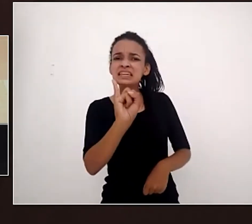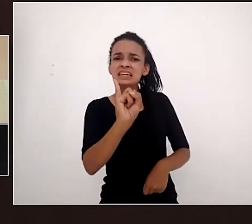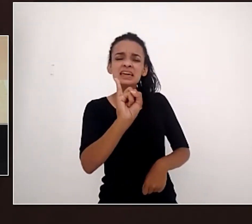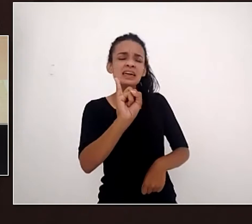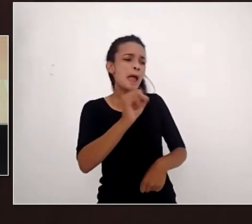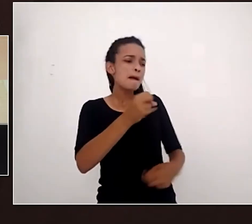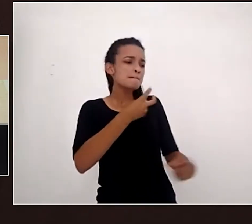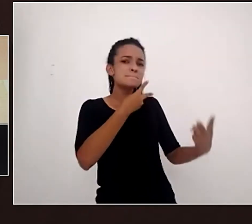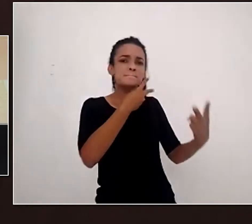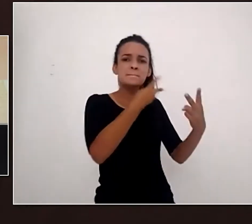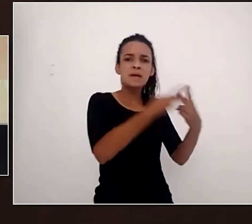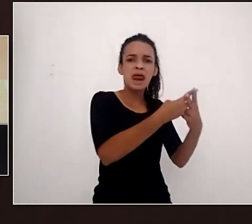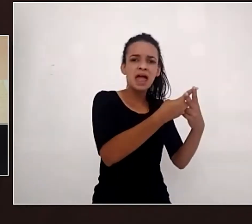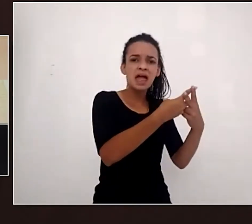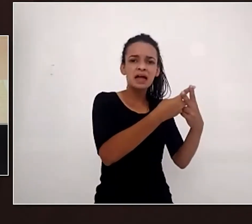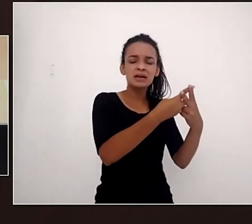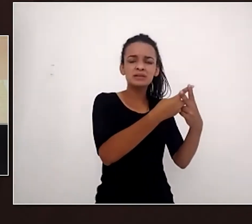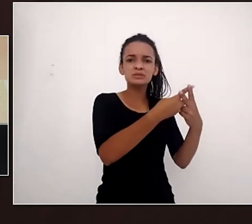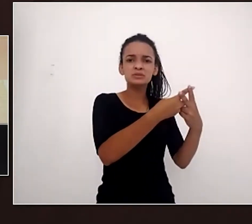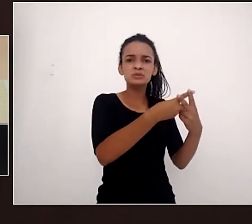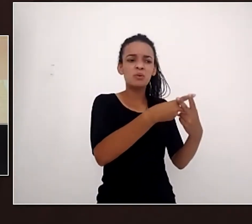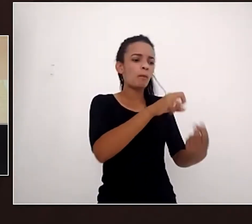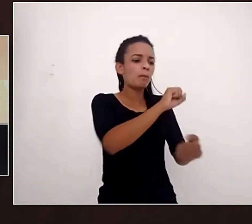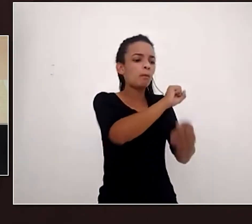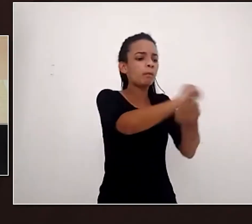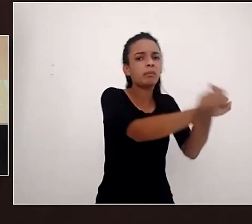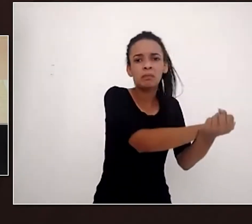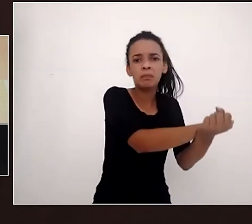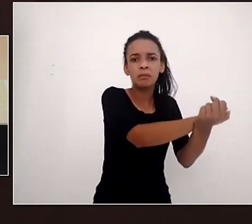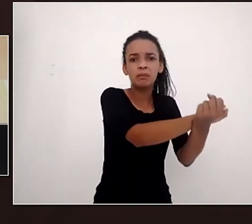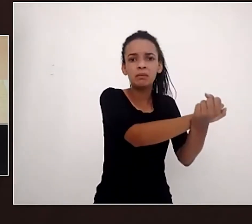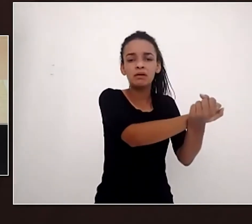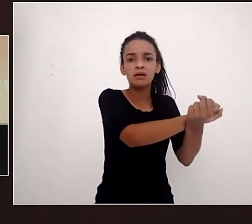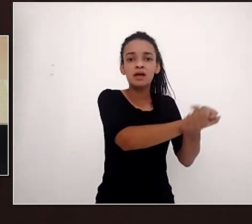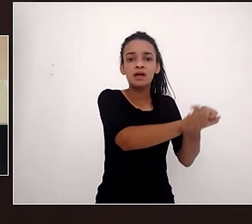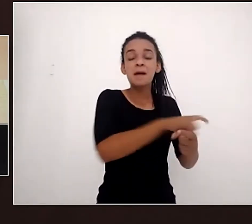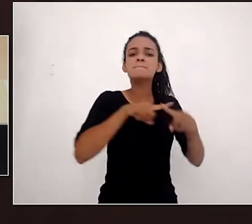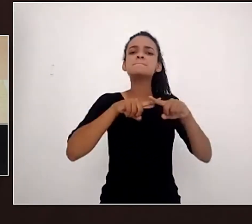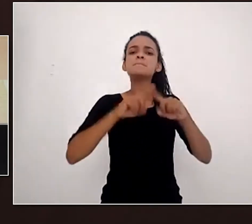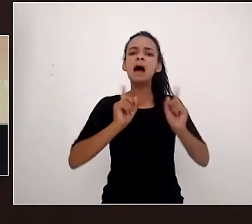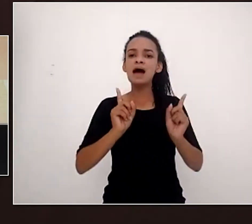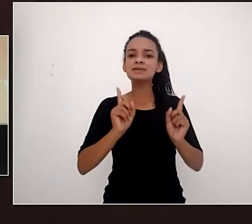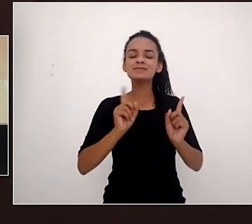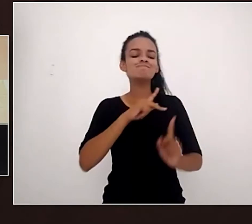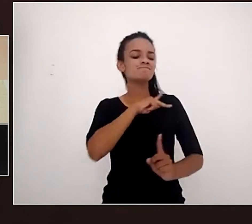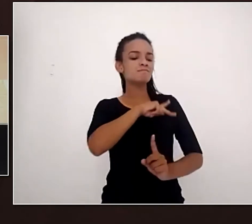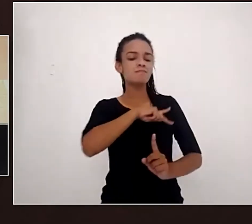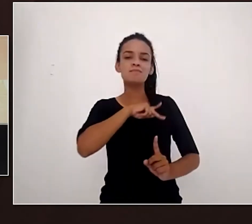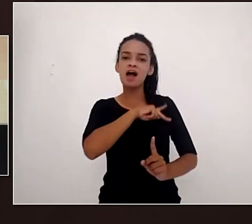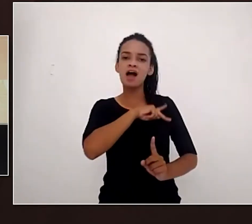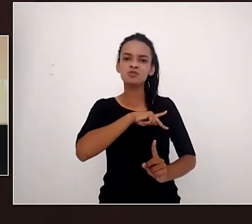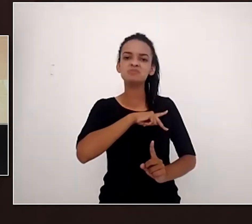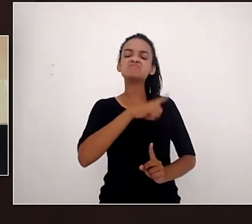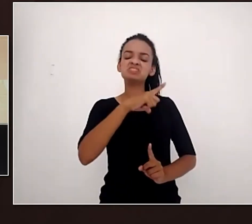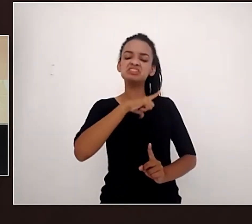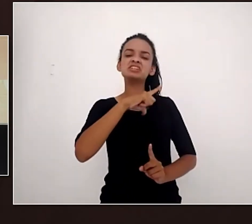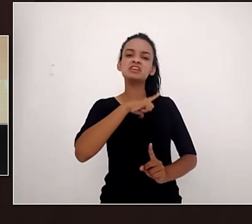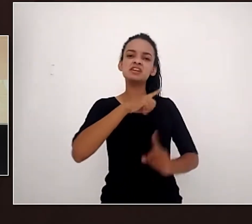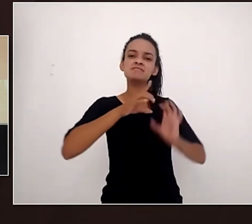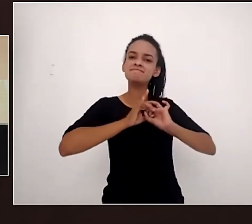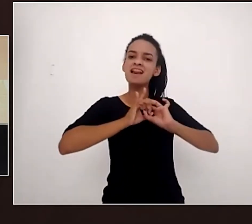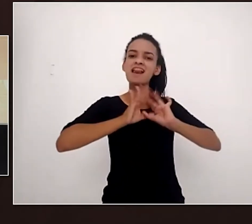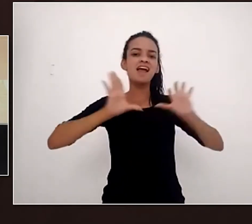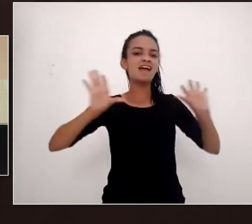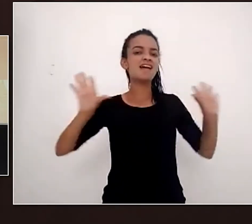amarrado, algemado, acorrentado ao lado de outro soldado. Mas ele tinha liberdade para pregar evangelho,